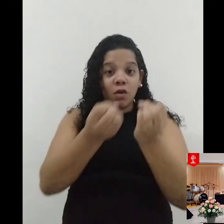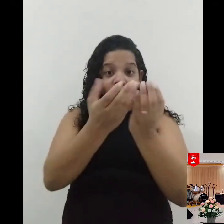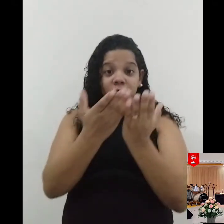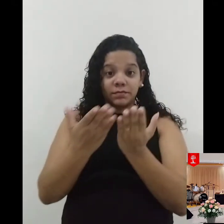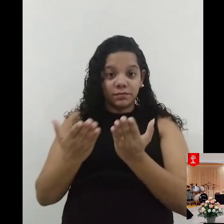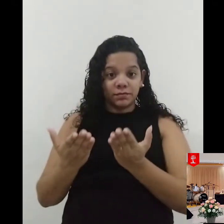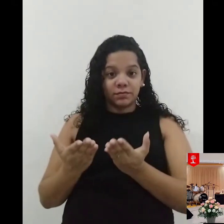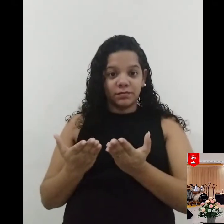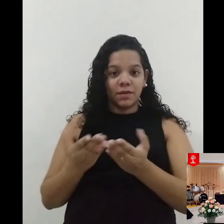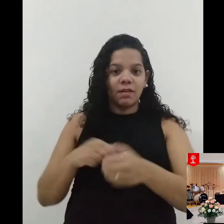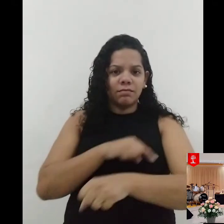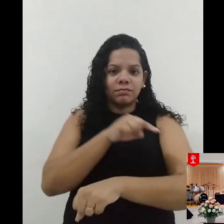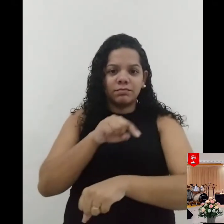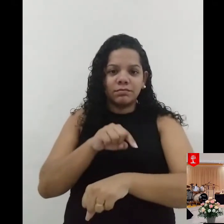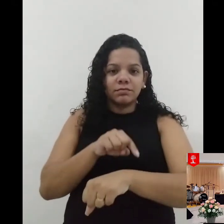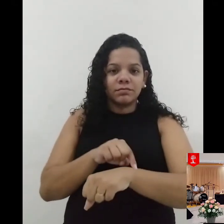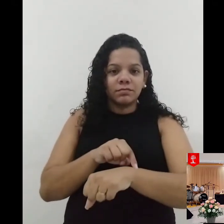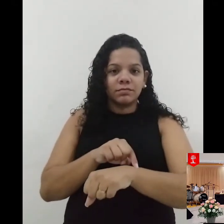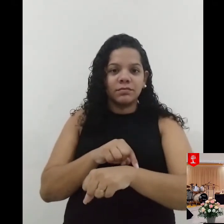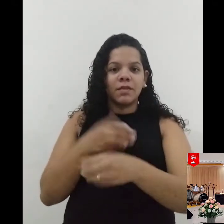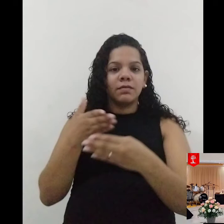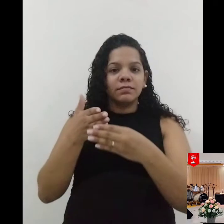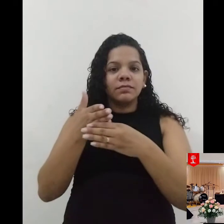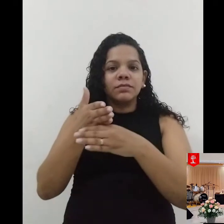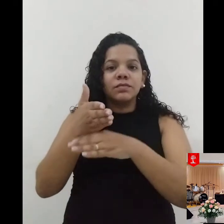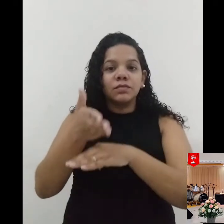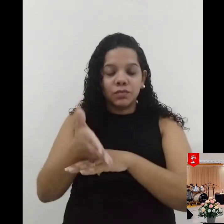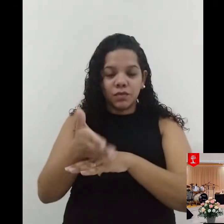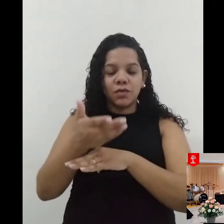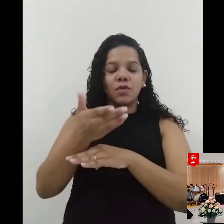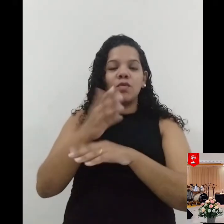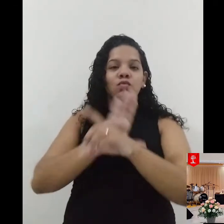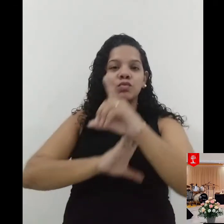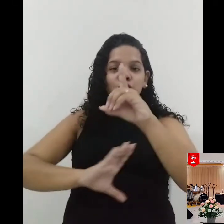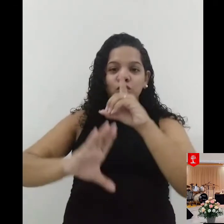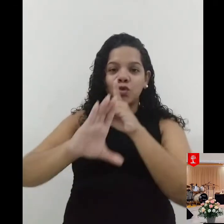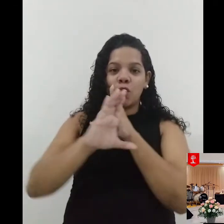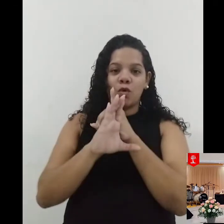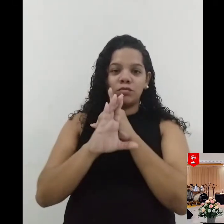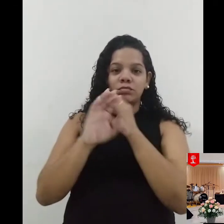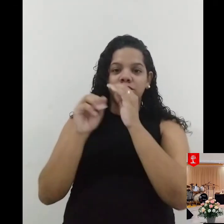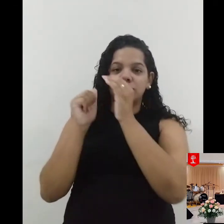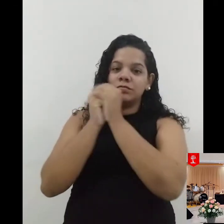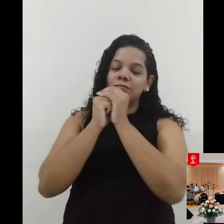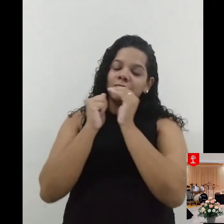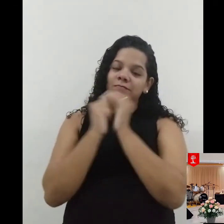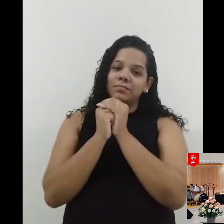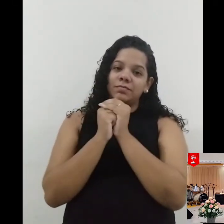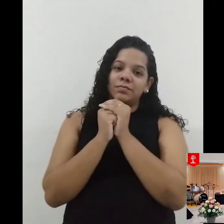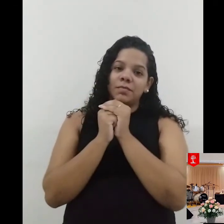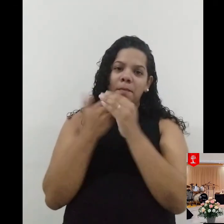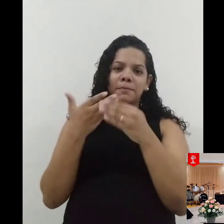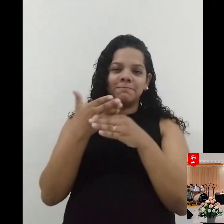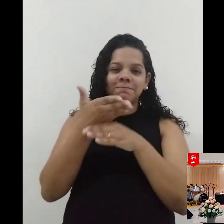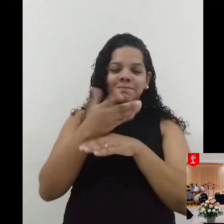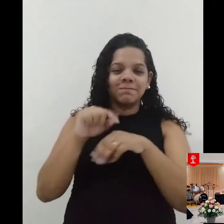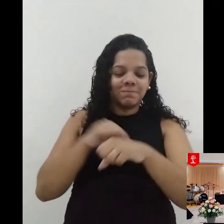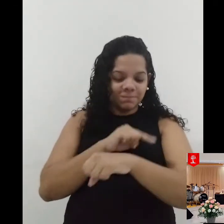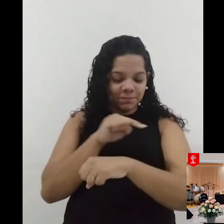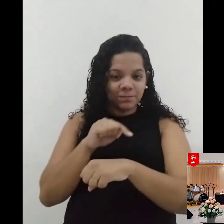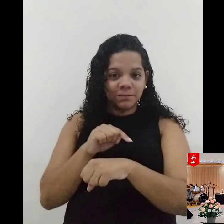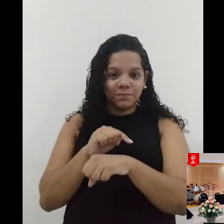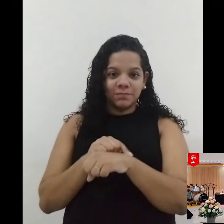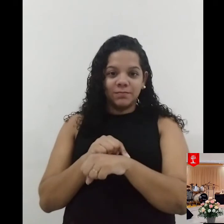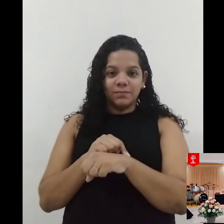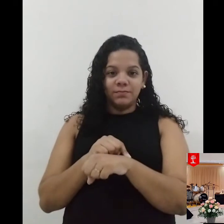que você possa fazer o seu lar, na sua casa, um altar ao nosso Deus. E eu